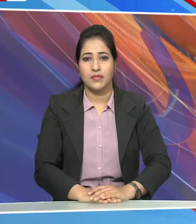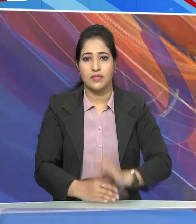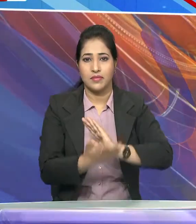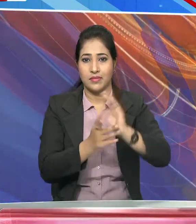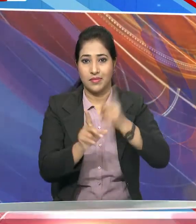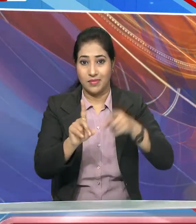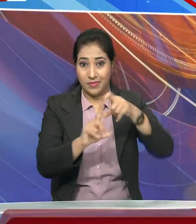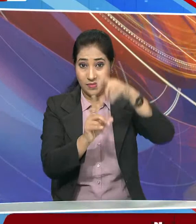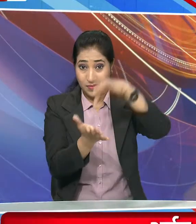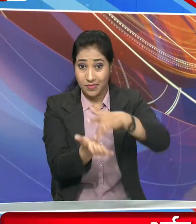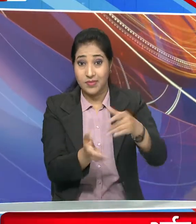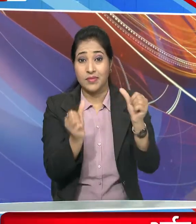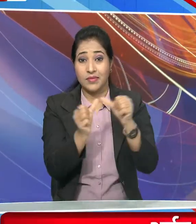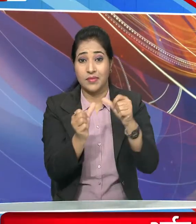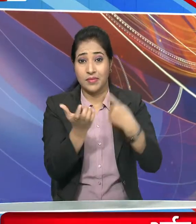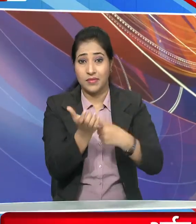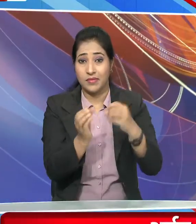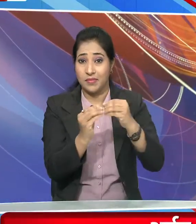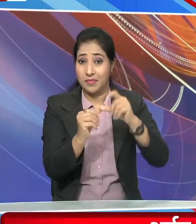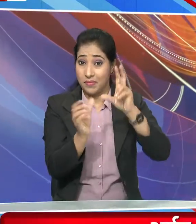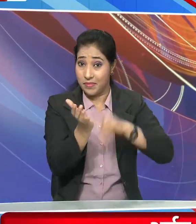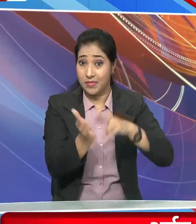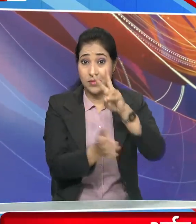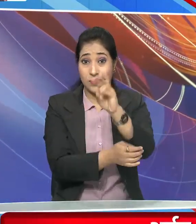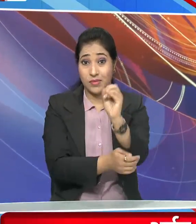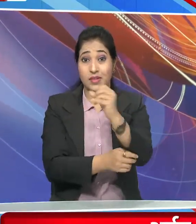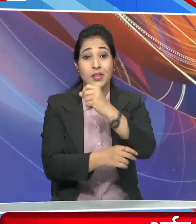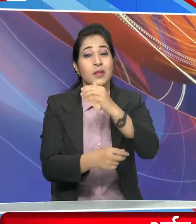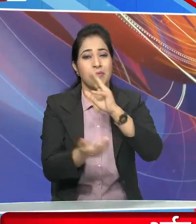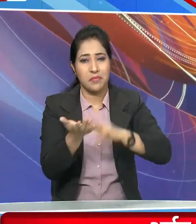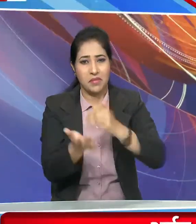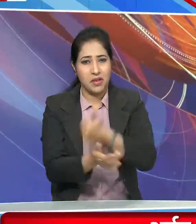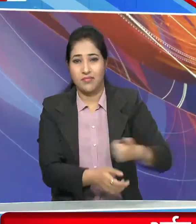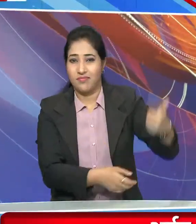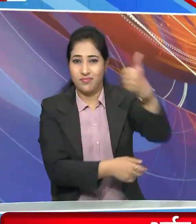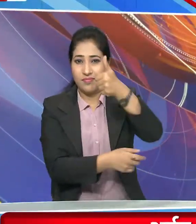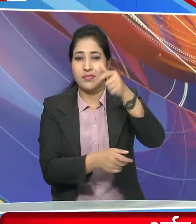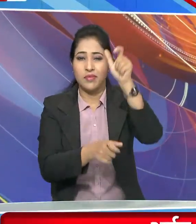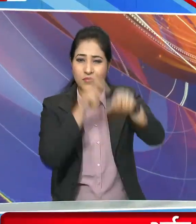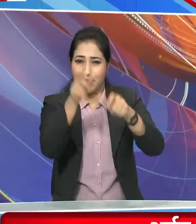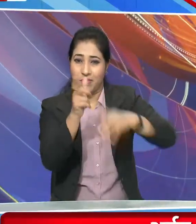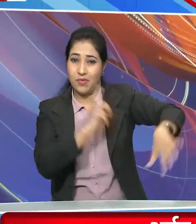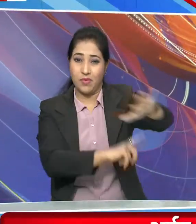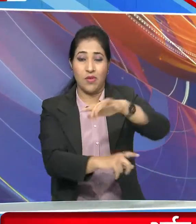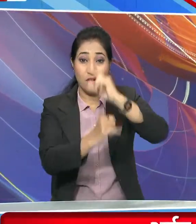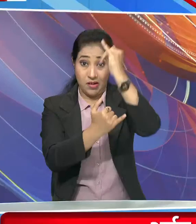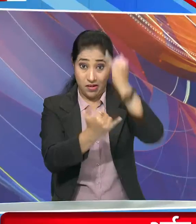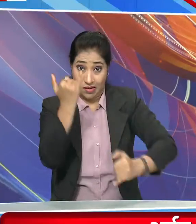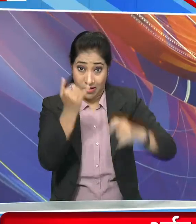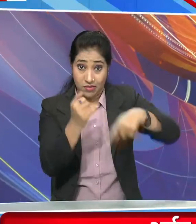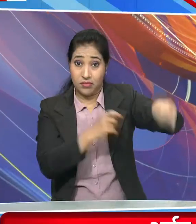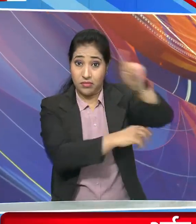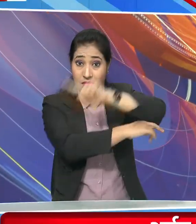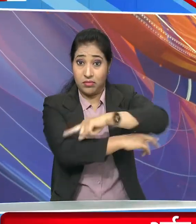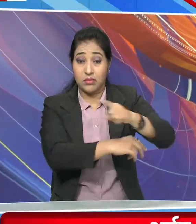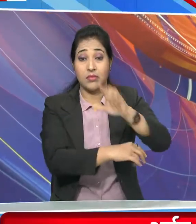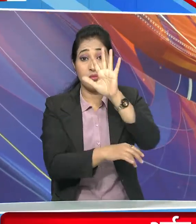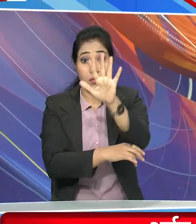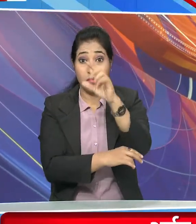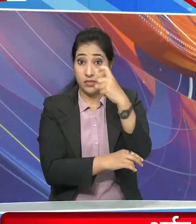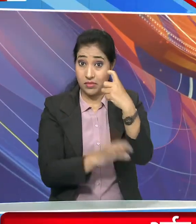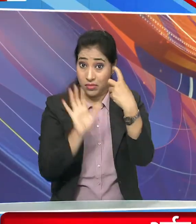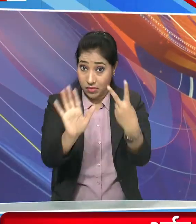अहमदाबाद में चल रहे हैं अर्बन 20 मेयर शिखर सम्मेलन का आज अंतिम दिन दुनिया भर के 57 शेरों के प्रतिनिधि